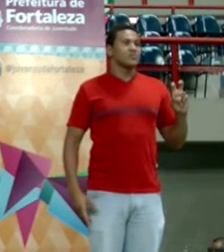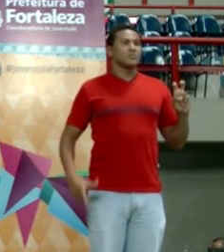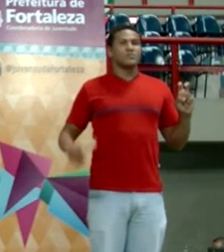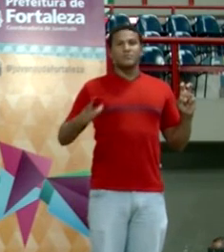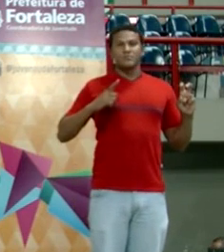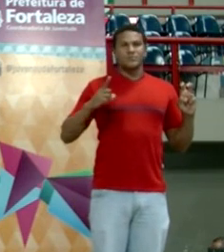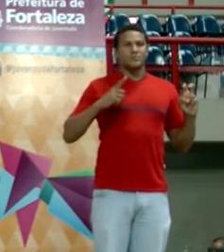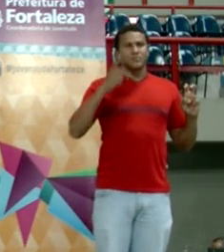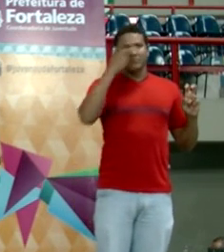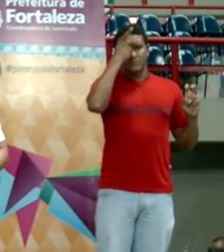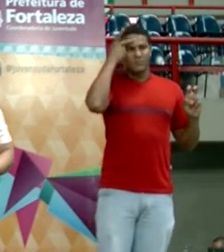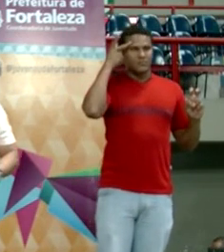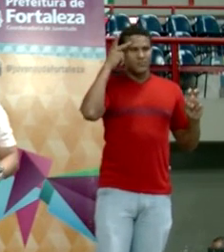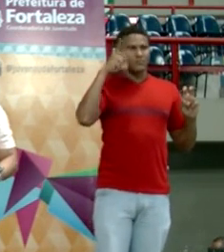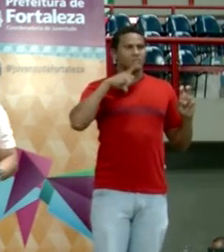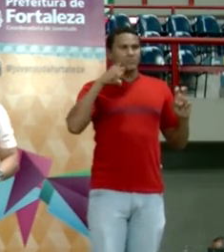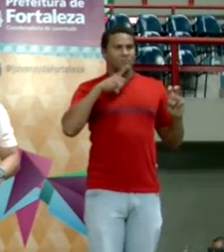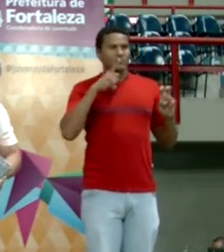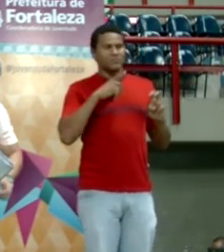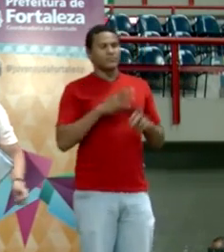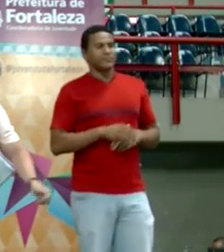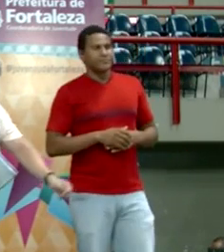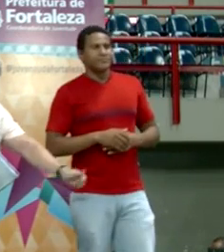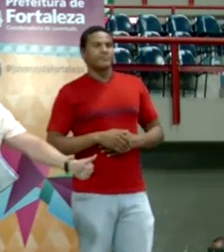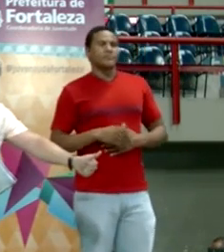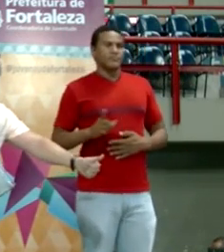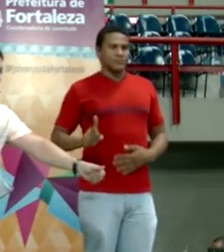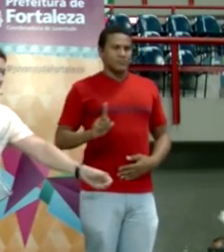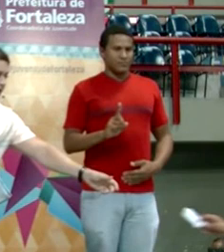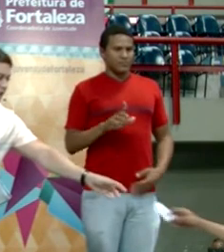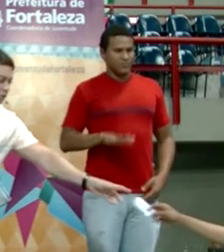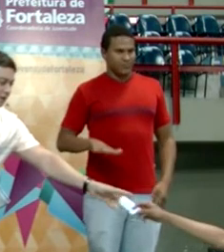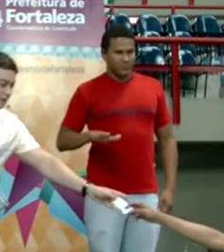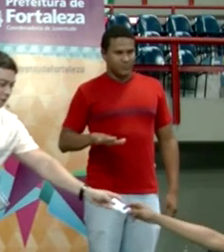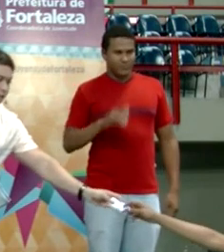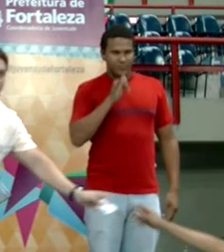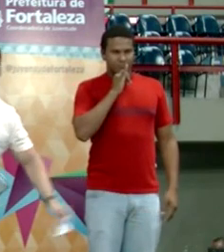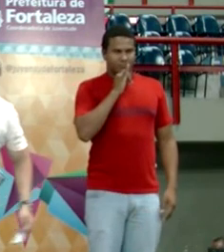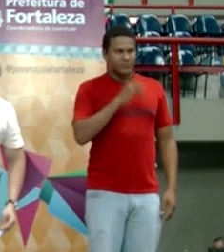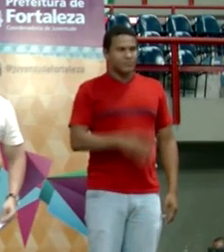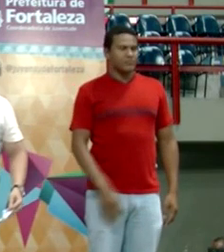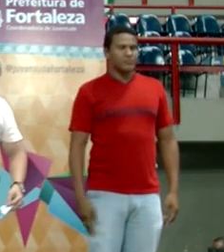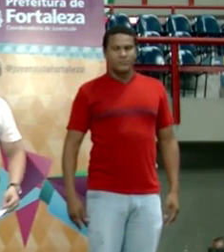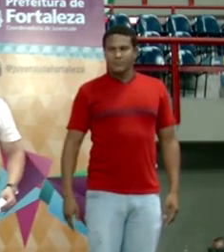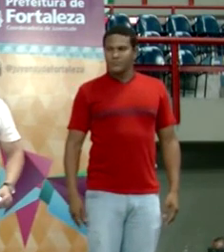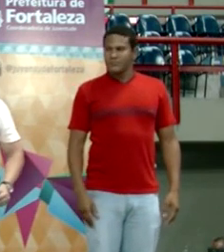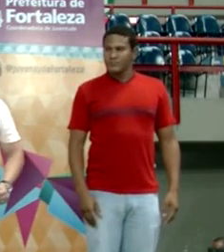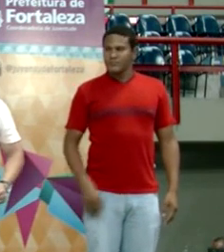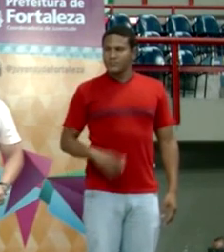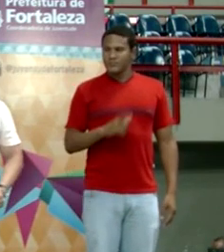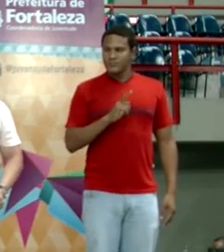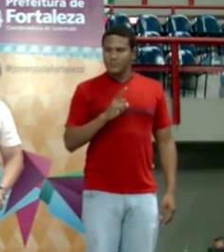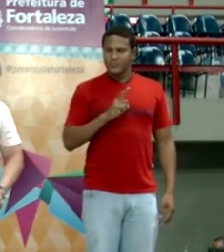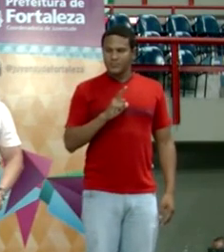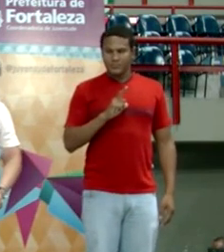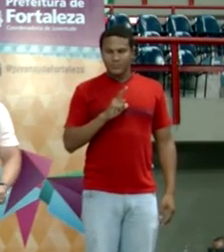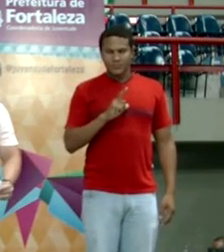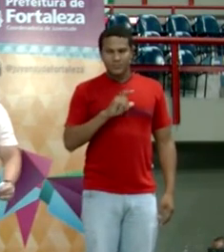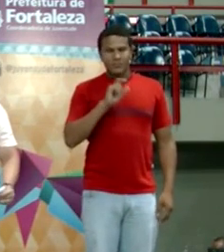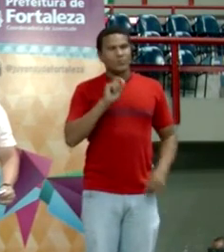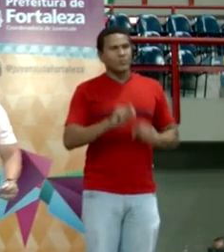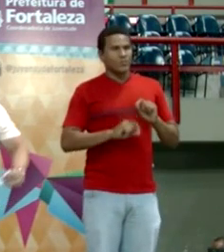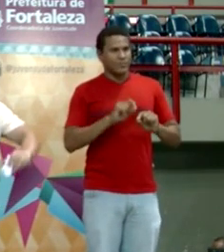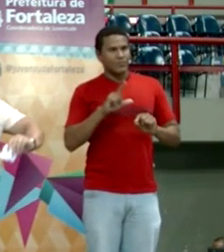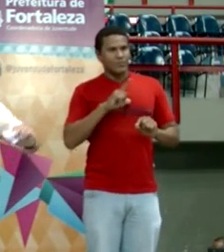um jovenzinho na frente dos tanques. Você vai botar logo quando foi que isso aconteceu, tá? Para a prova eneniana,